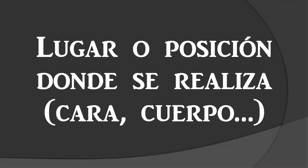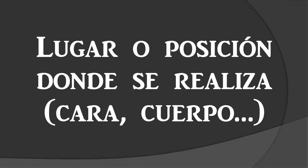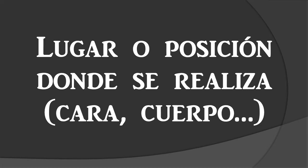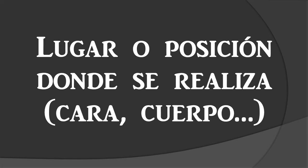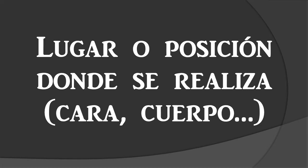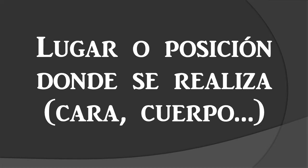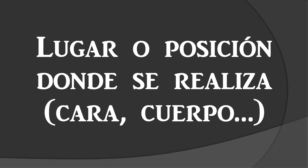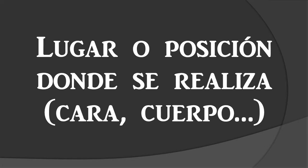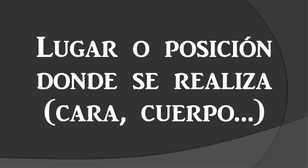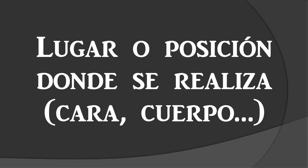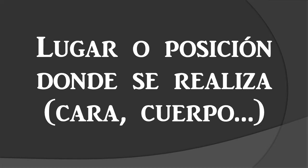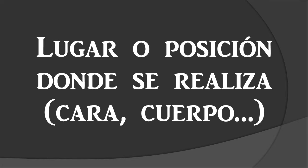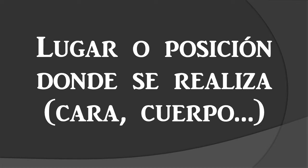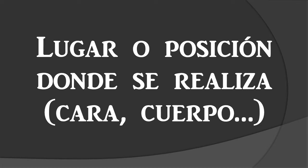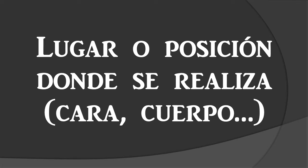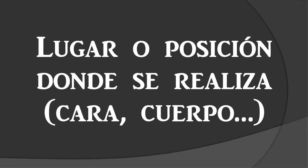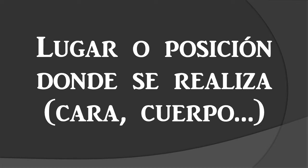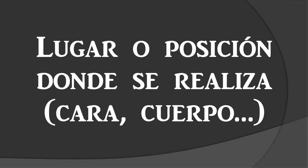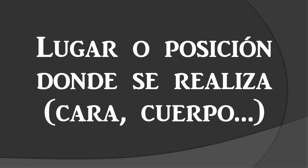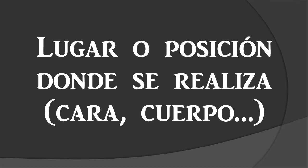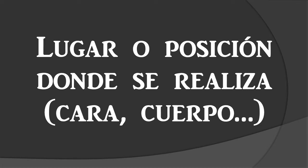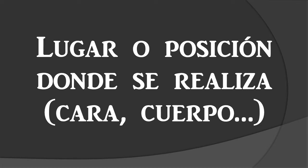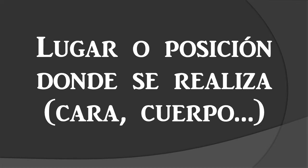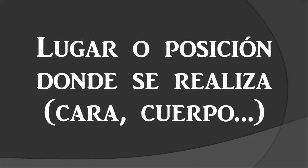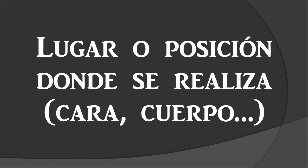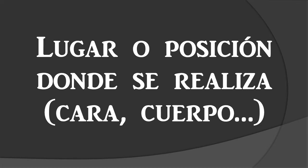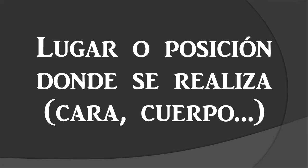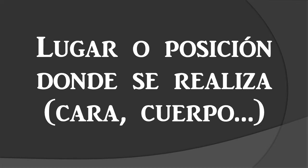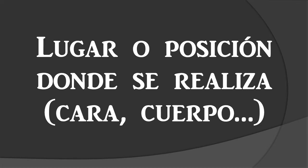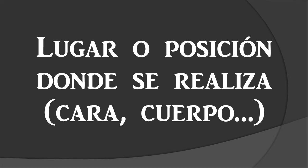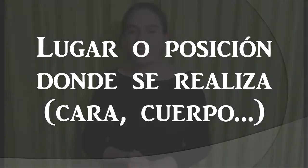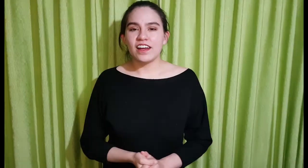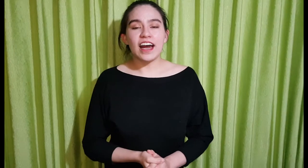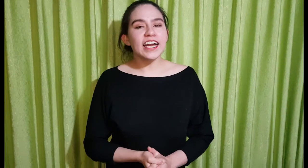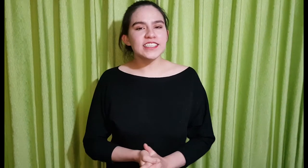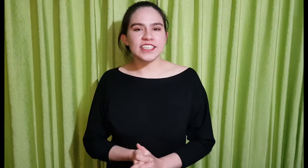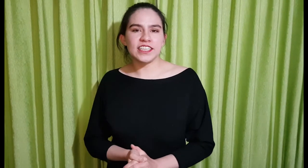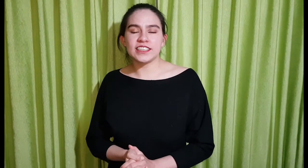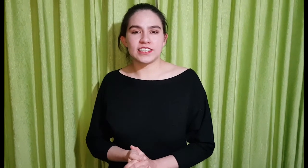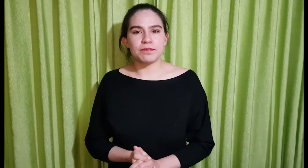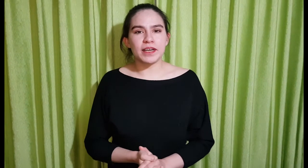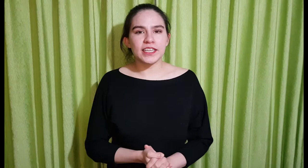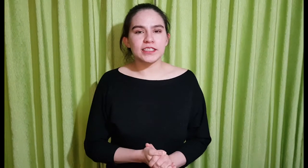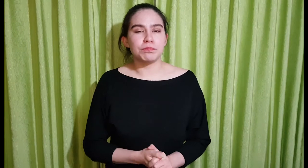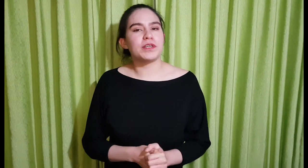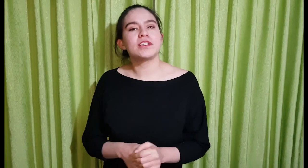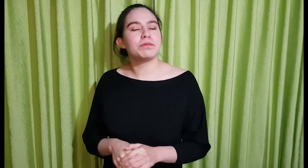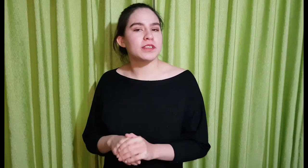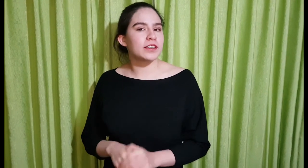Lugar o posición donde se realiza, cara, cuerpo. Hay señas que se parecen, pero dependiendo de la